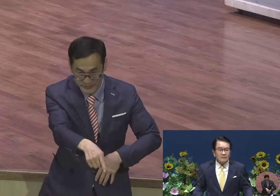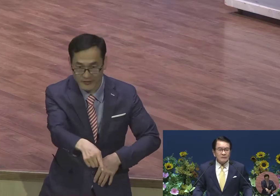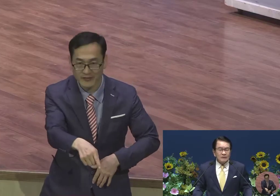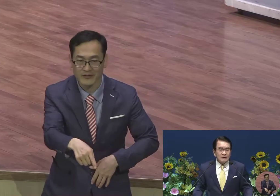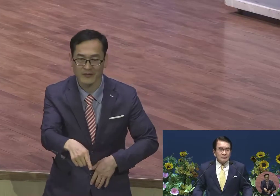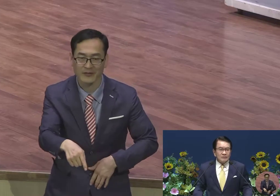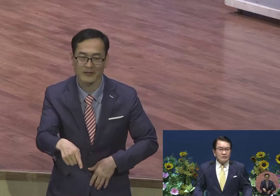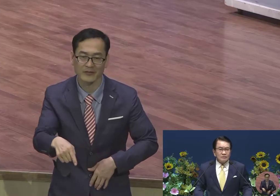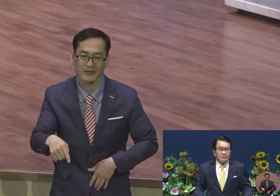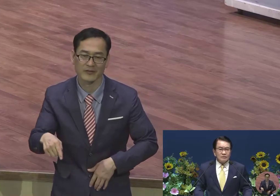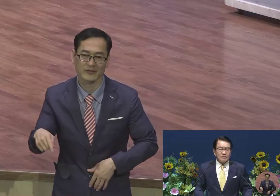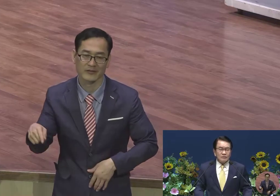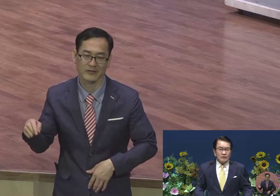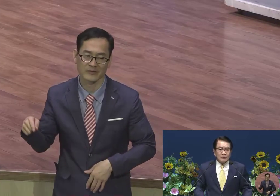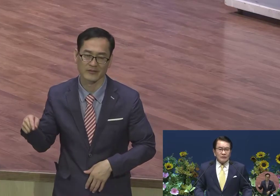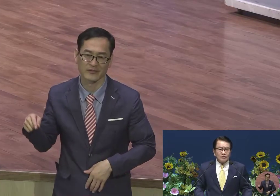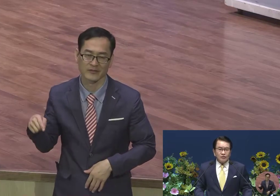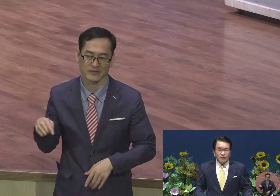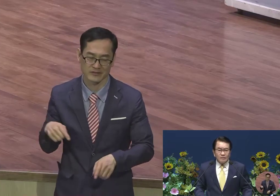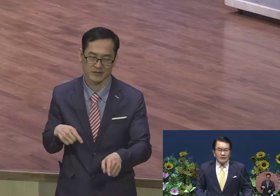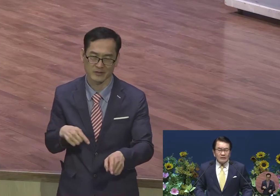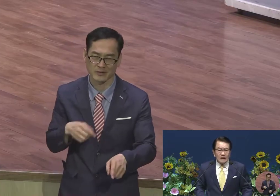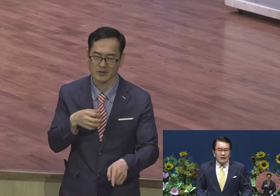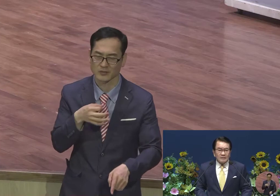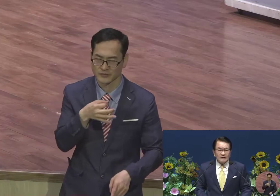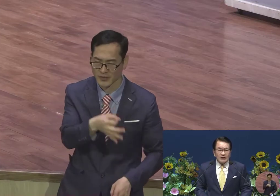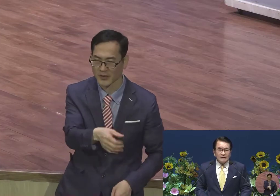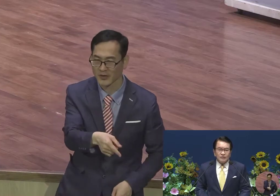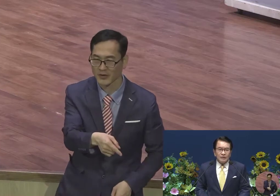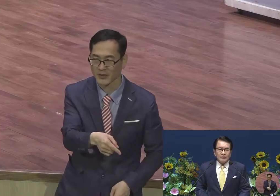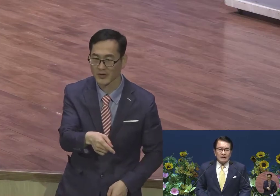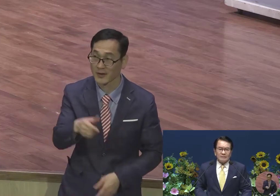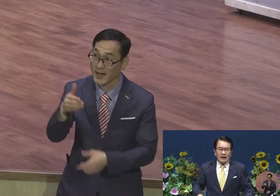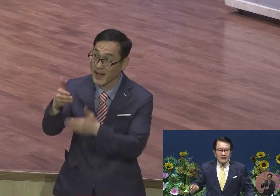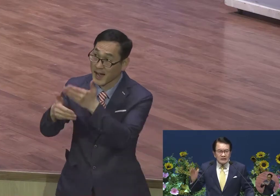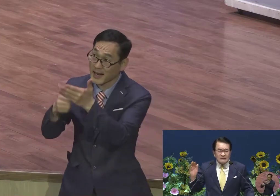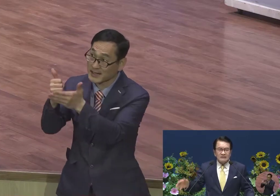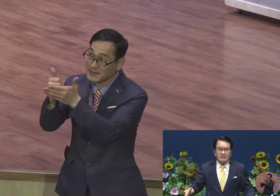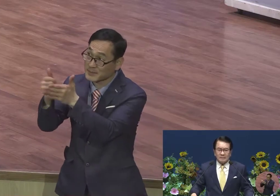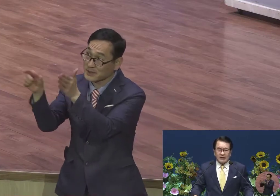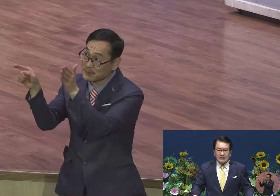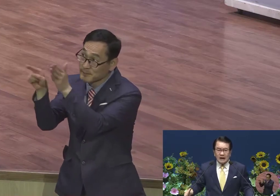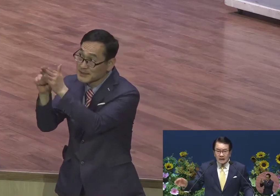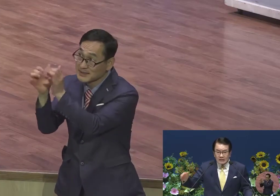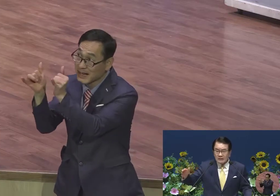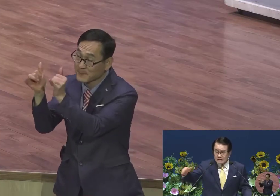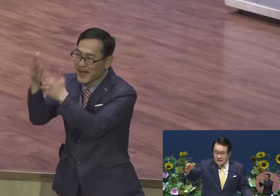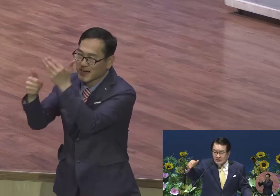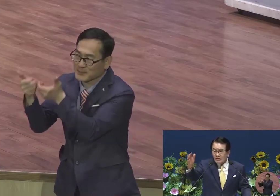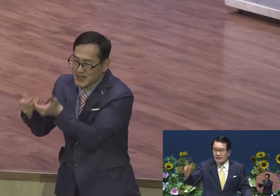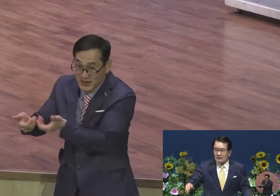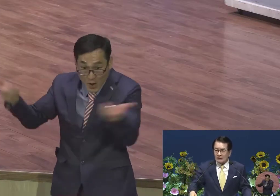하나님을 믿음으로 구원받은 하나님의 자녀 이외에는 다 마귀 자식이에요 마귀가 하는 식인들 하니까